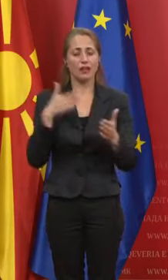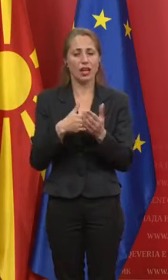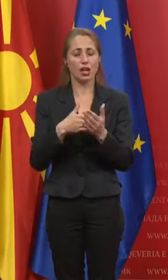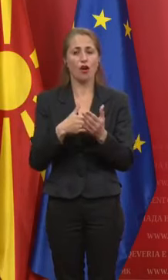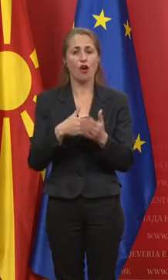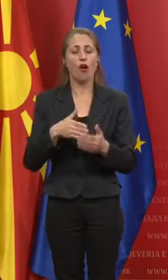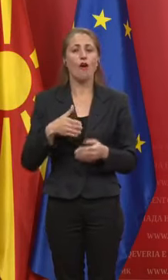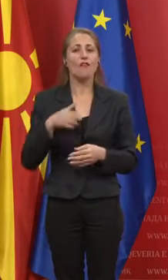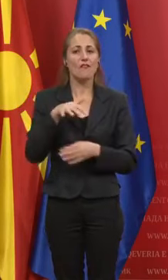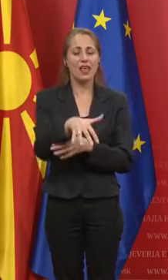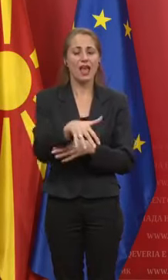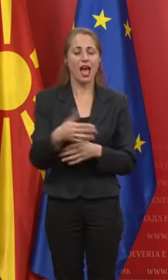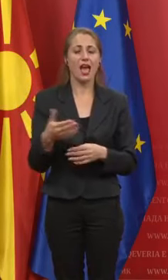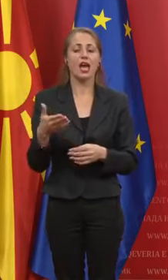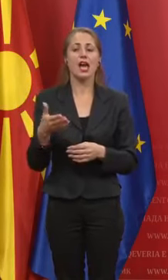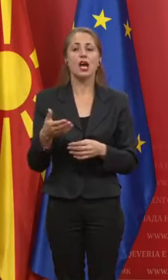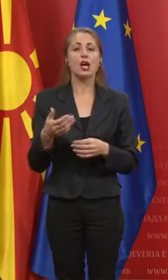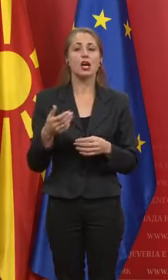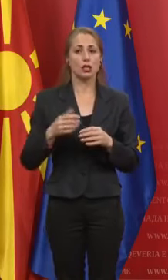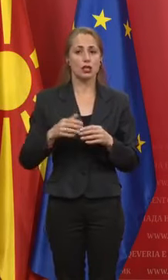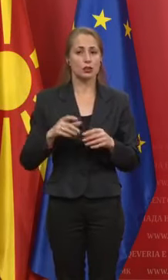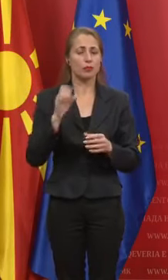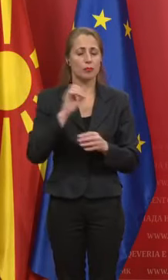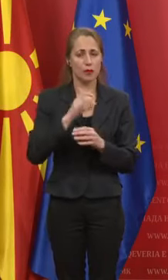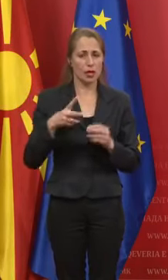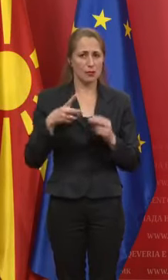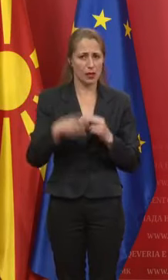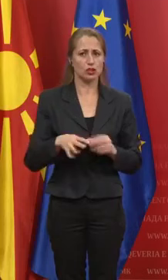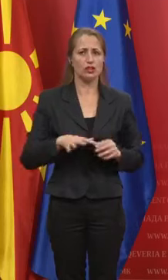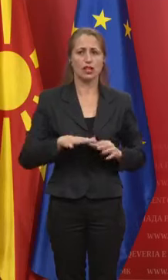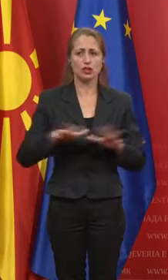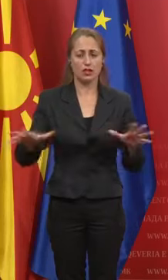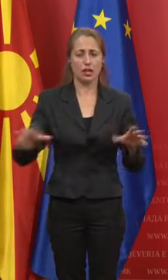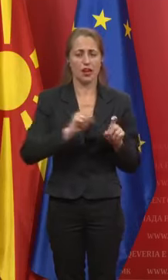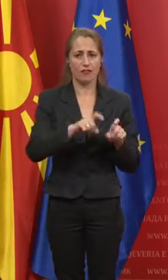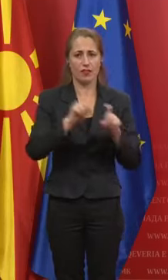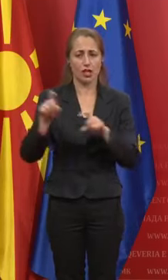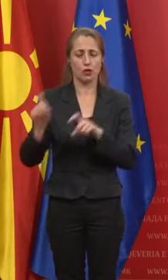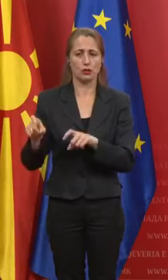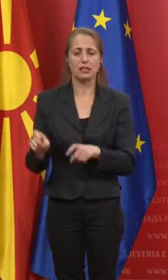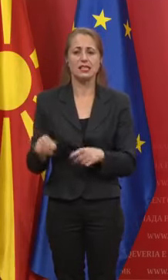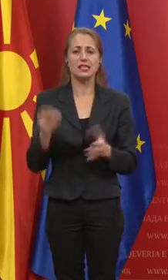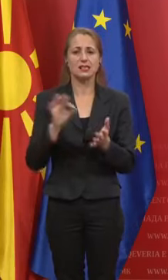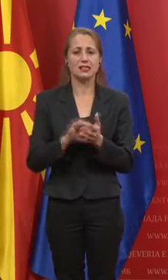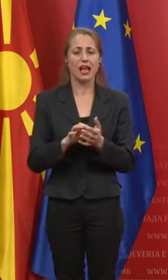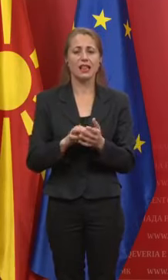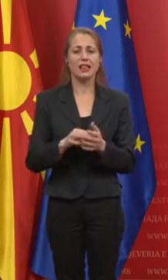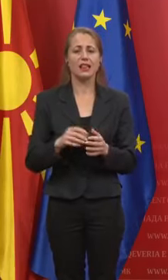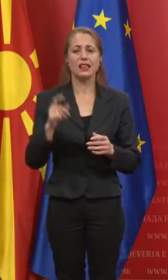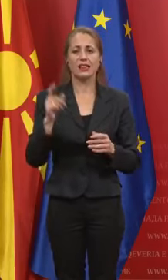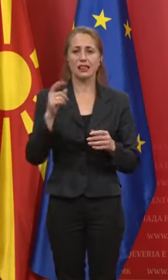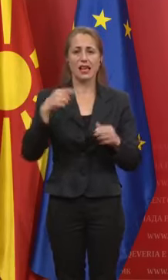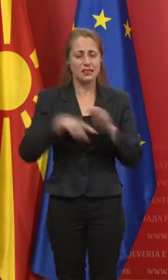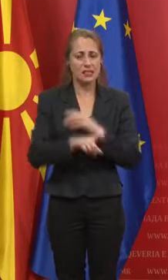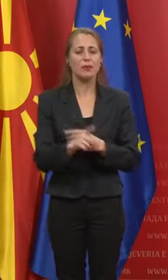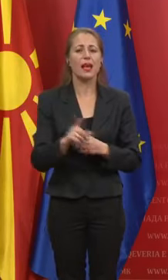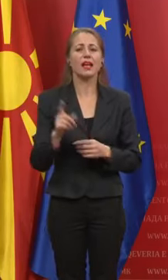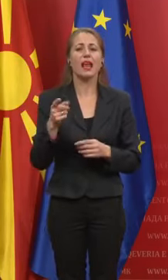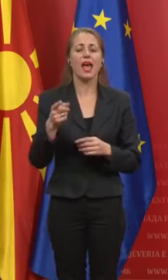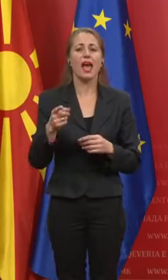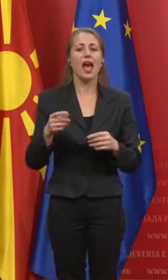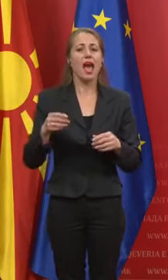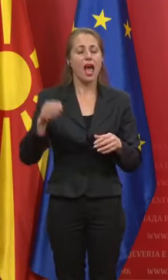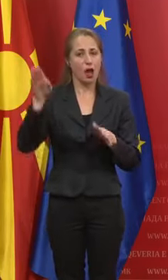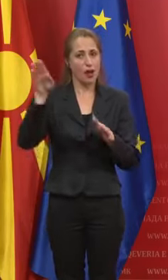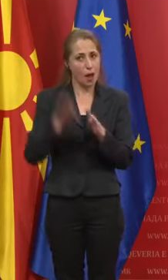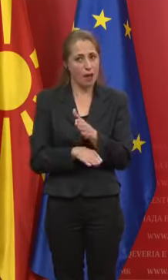на сузбивање на ширење на вирусот. Целта е да се избегнат евентуални рестрикции